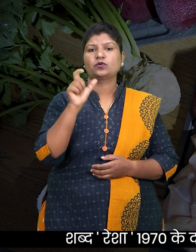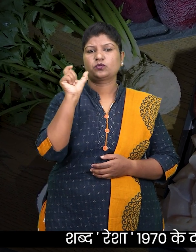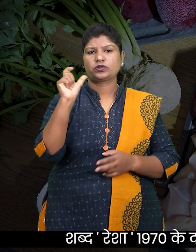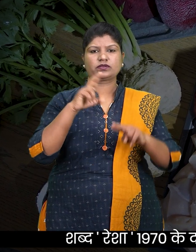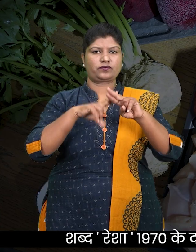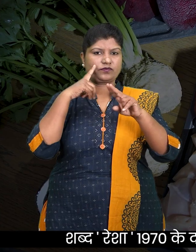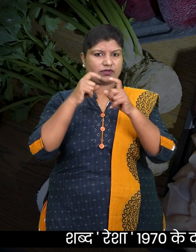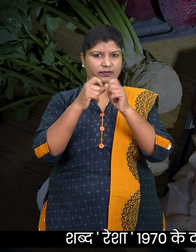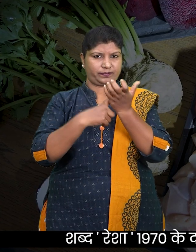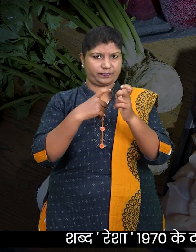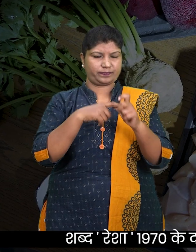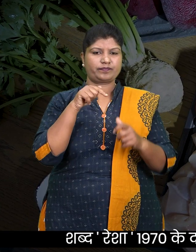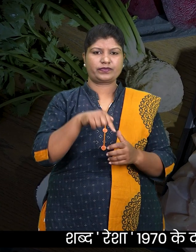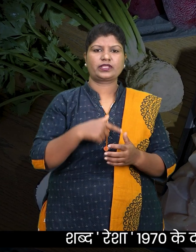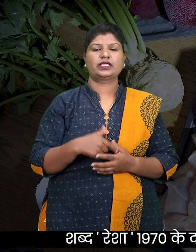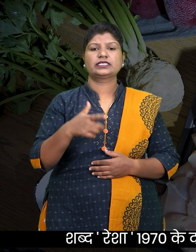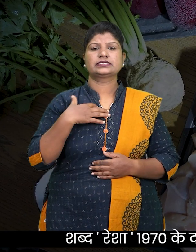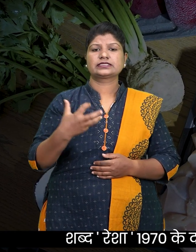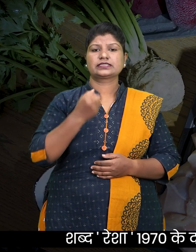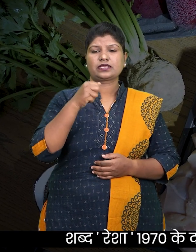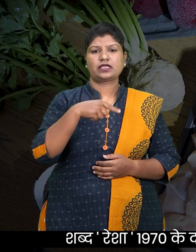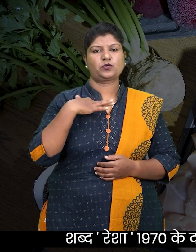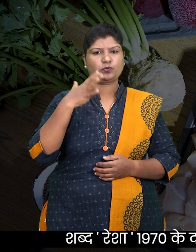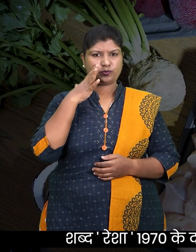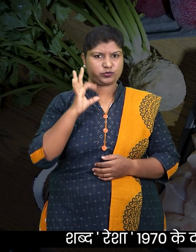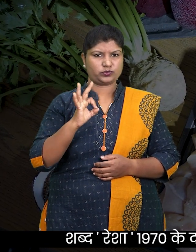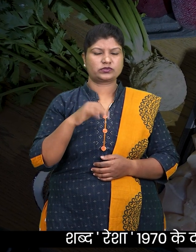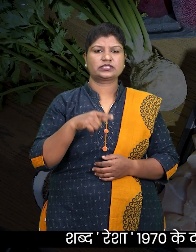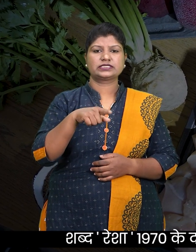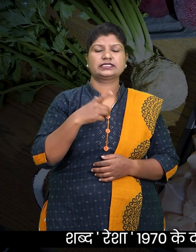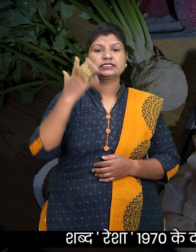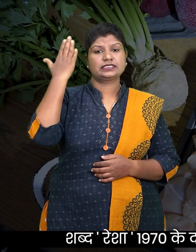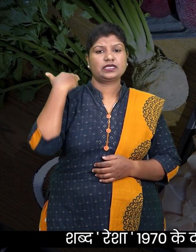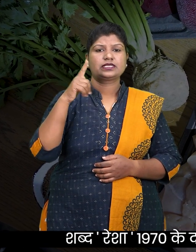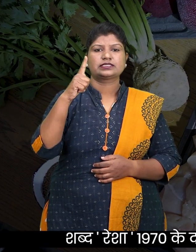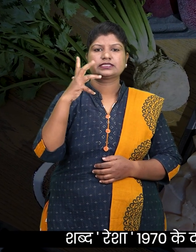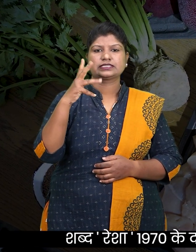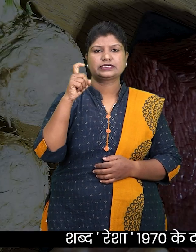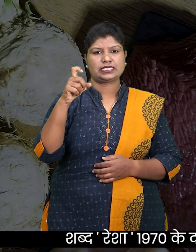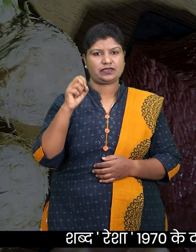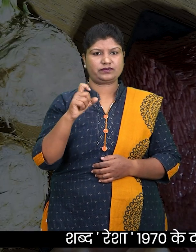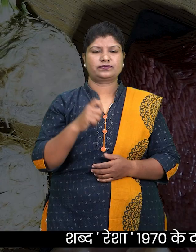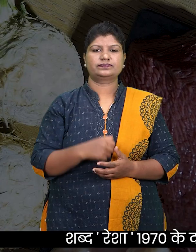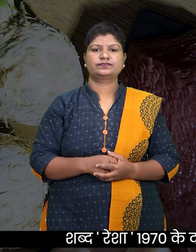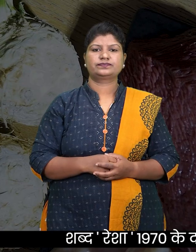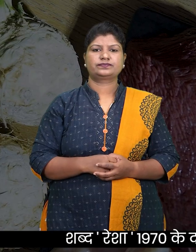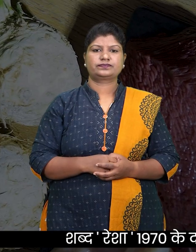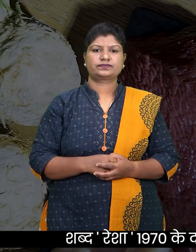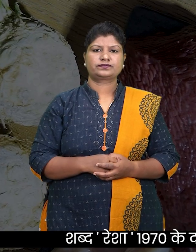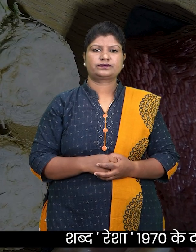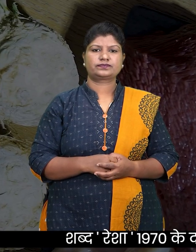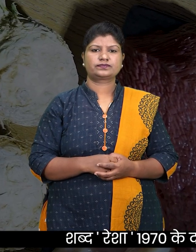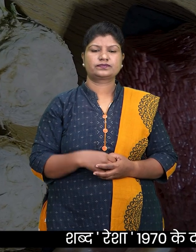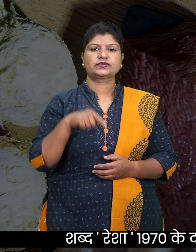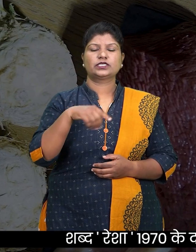शब्द रेशा 1970 के दशक में डॉक्टर डेनिस बकरिट ने